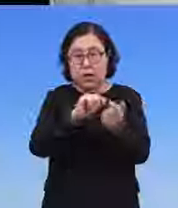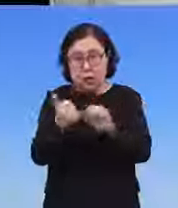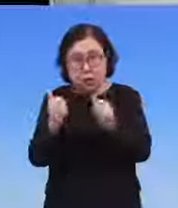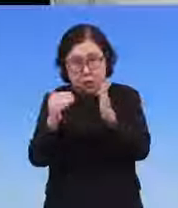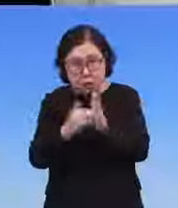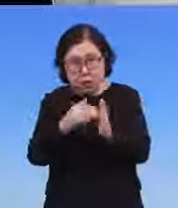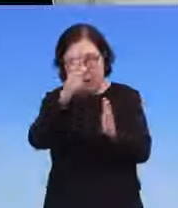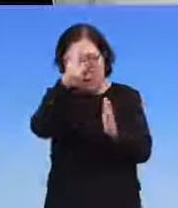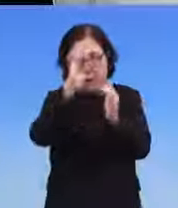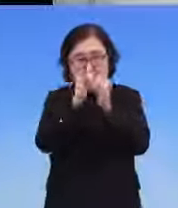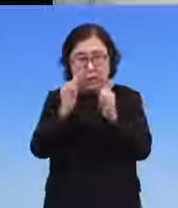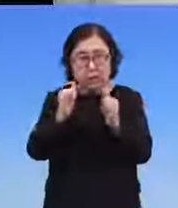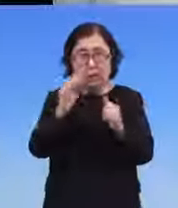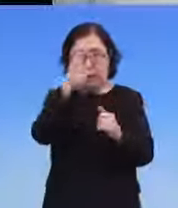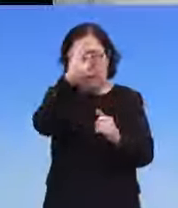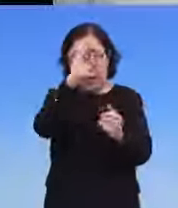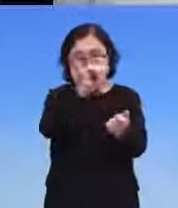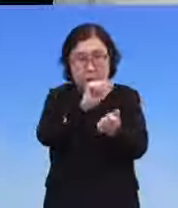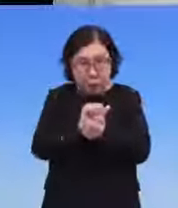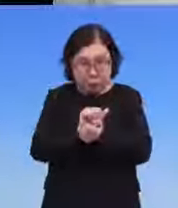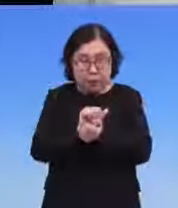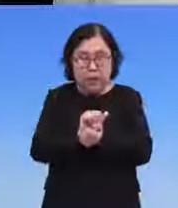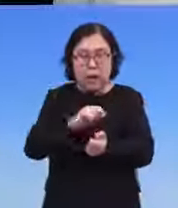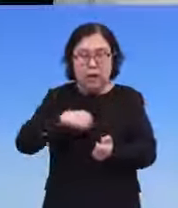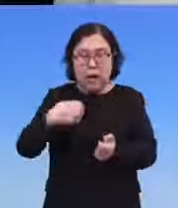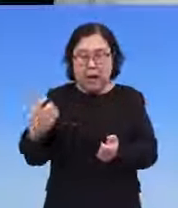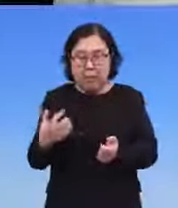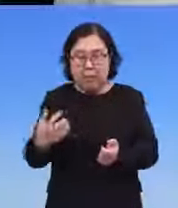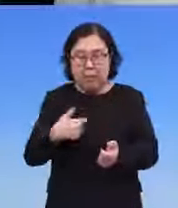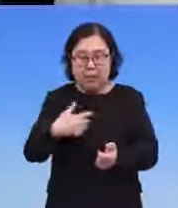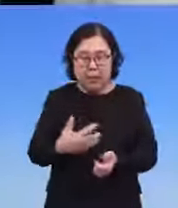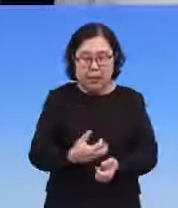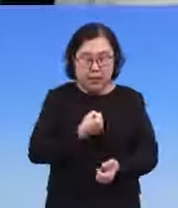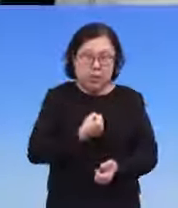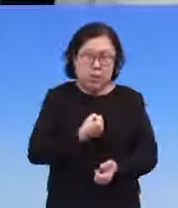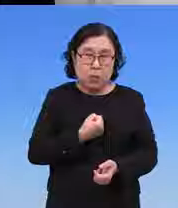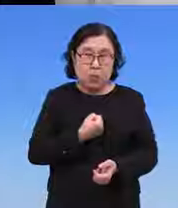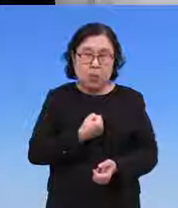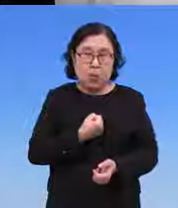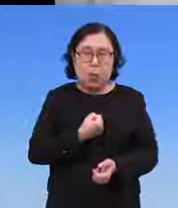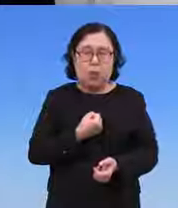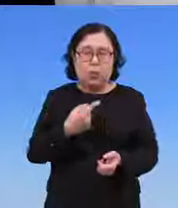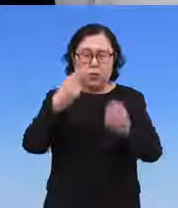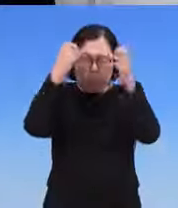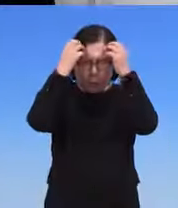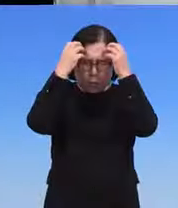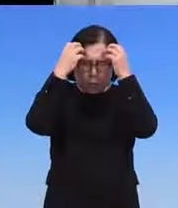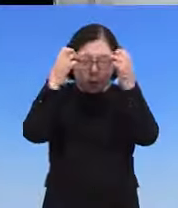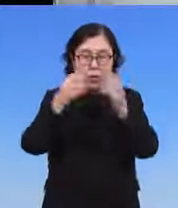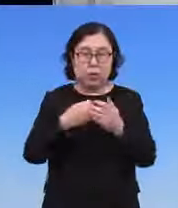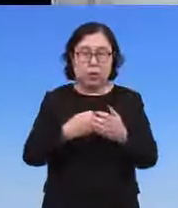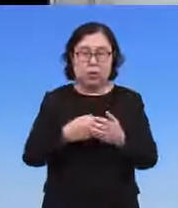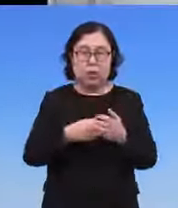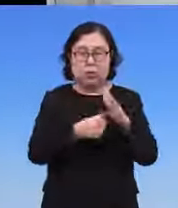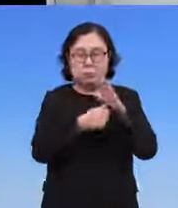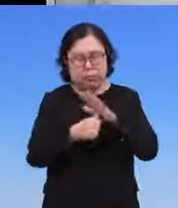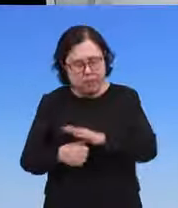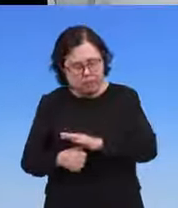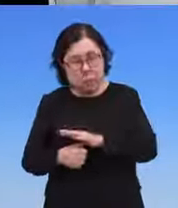맞았습니다. 그들은 환자로부터 병이 옮자 그 아픔을 자신에게로 끌어와 기꺼이 고통을